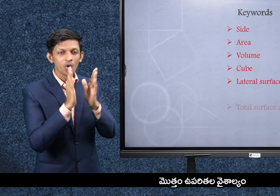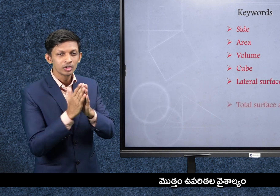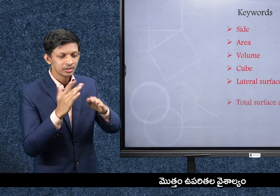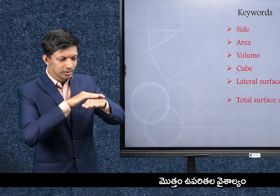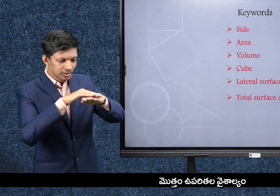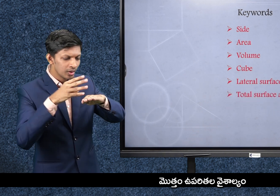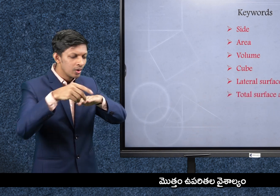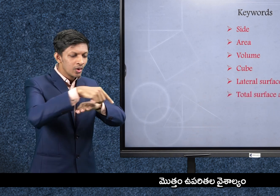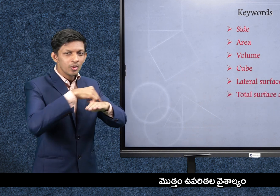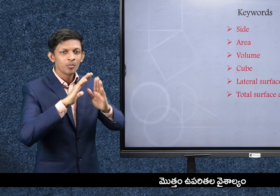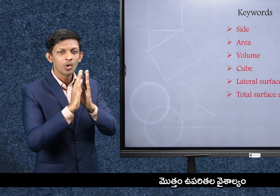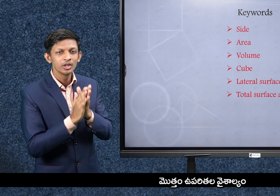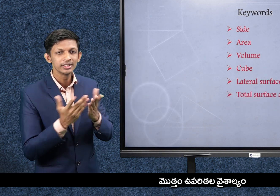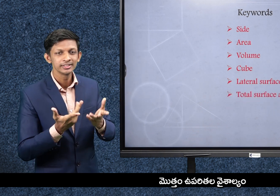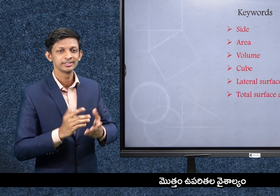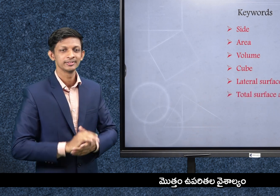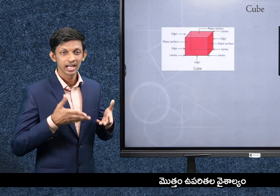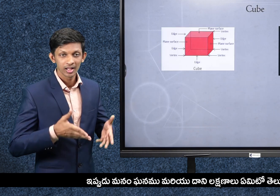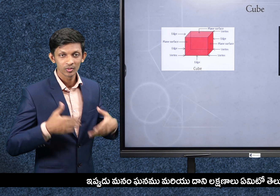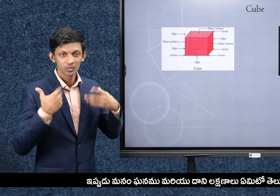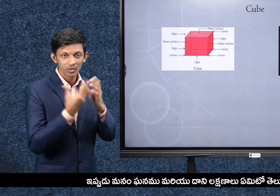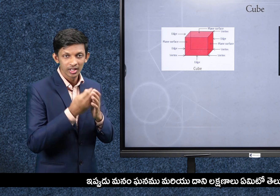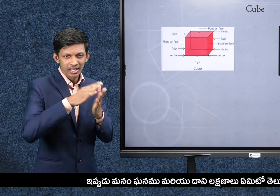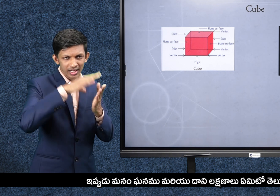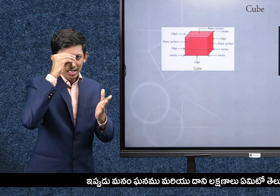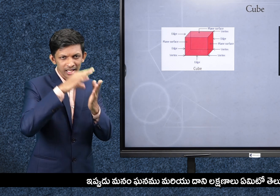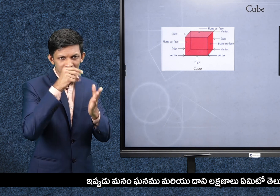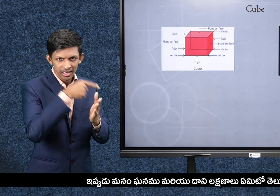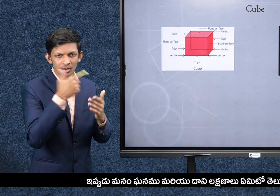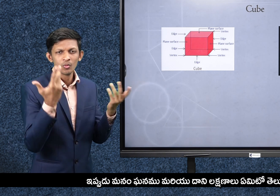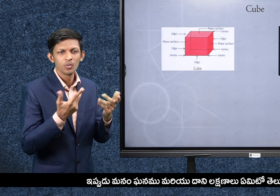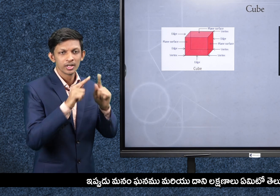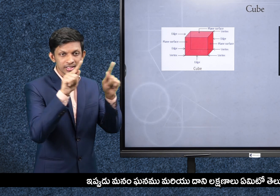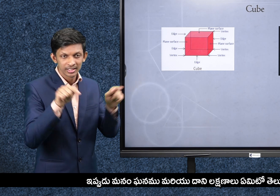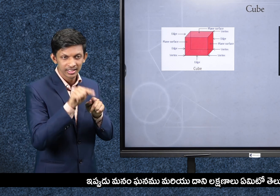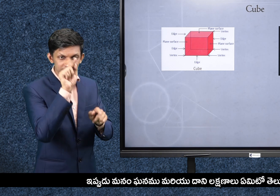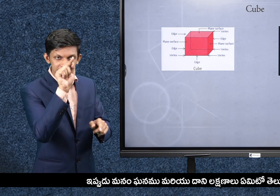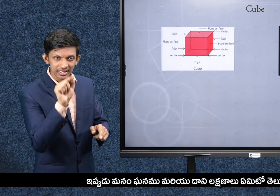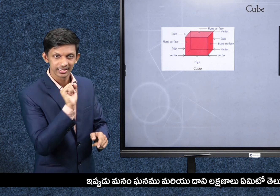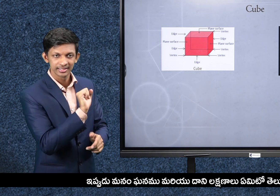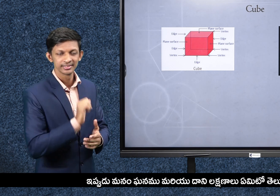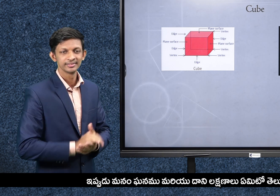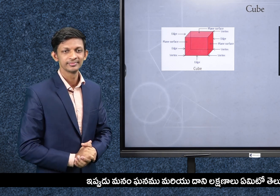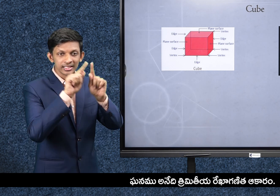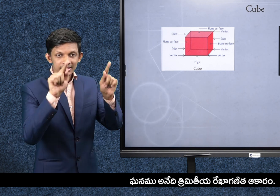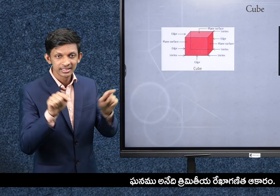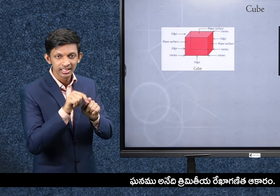మొత్తం ఉపరితల వైశాల్యం. ఇప్పుడు మనం ఘనము మరియు దాని లక్షణాలేంటో తెలుసుకుందాం. ఘనము